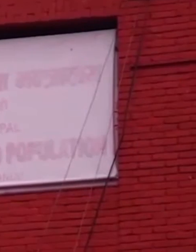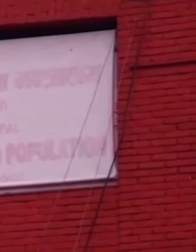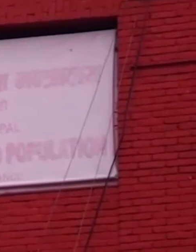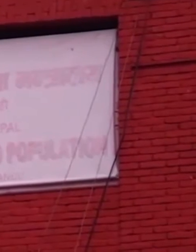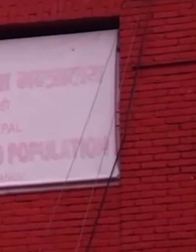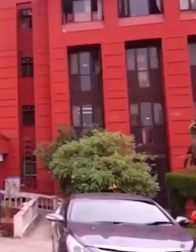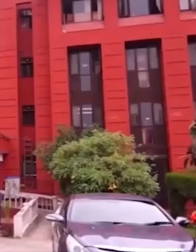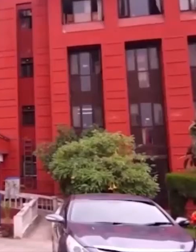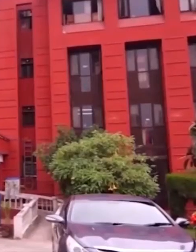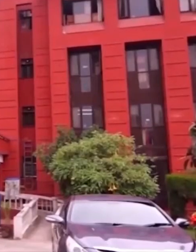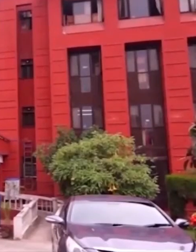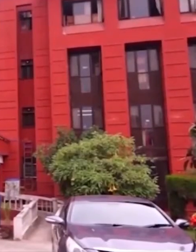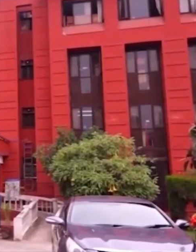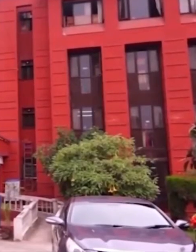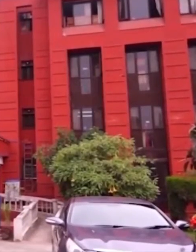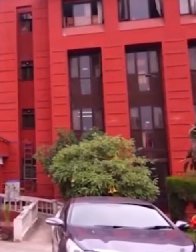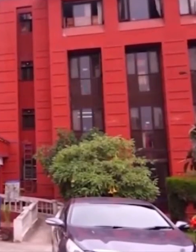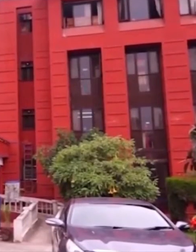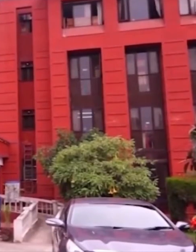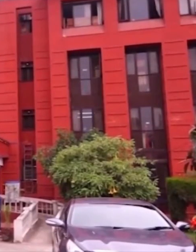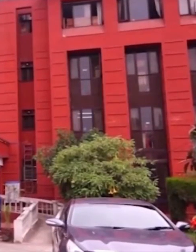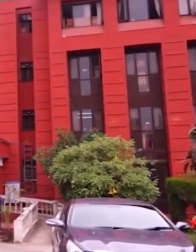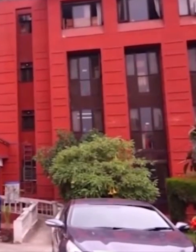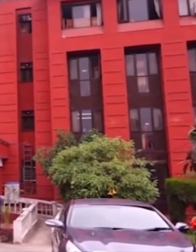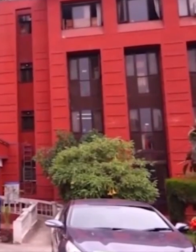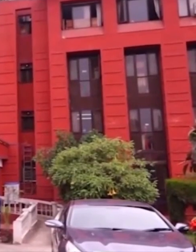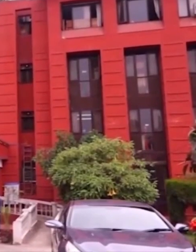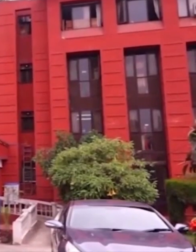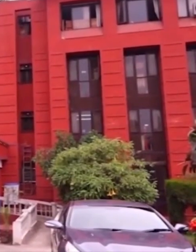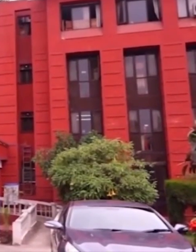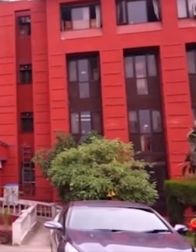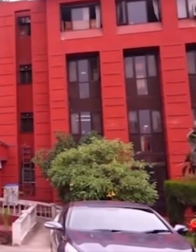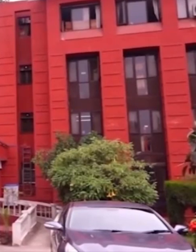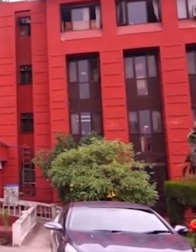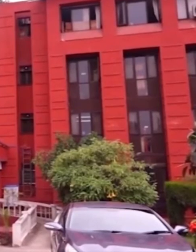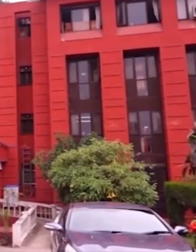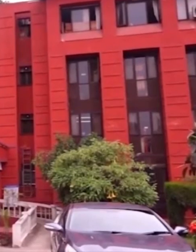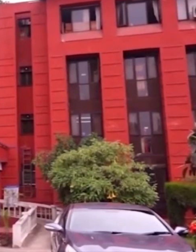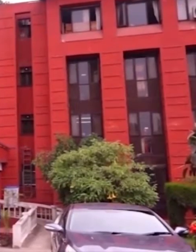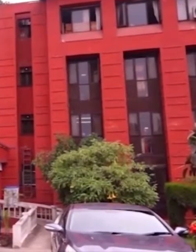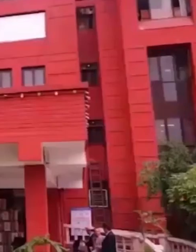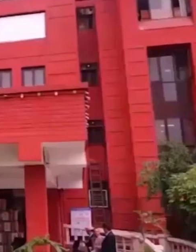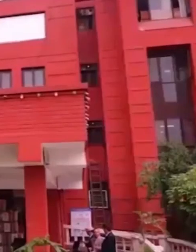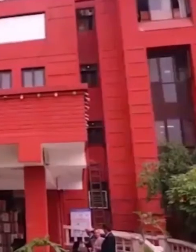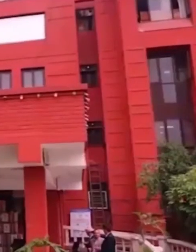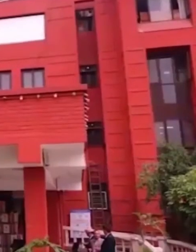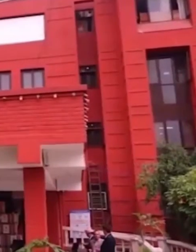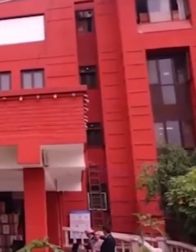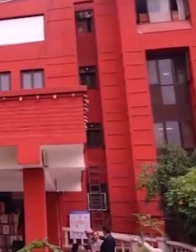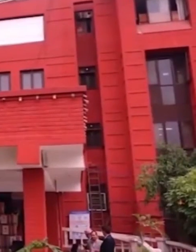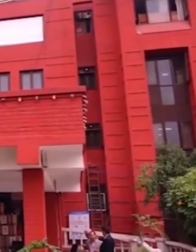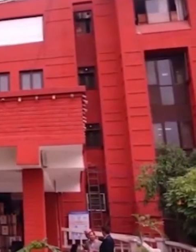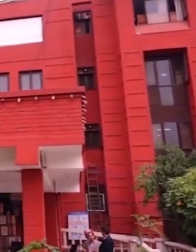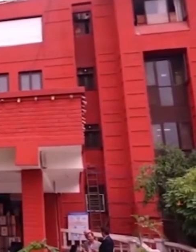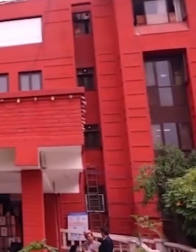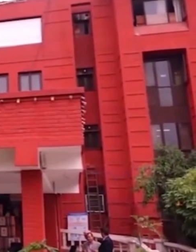अखन धन कोरोना संक्रमण से निक भक घर गेल सबक संख्या 36 रहल। घर गेल कुल 36 गोटे मध्य 3 गोटे में